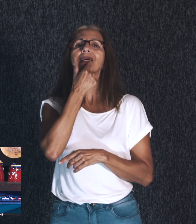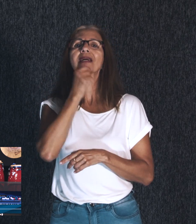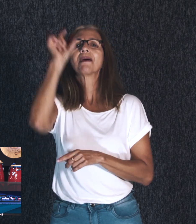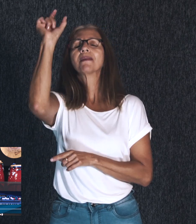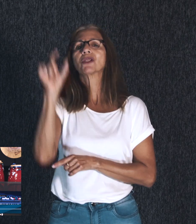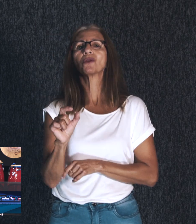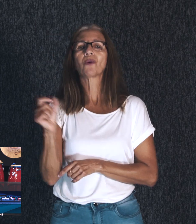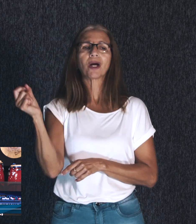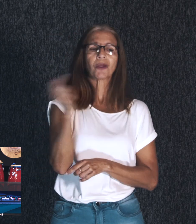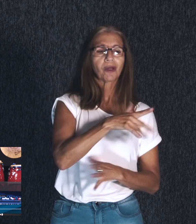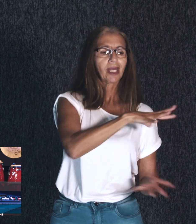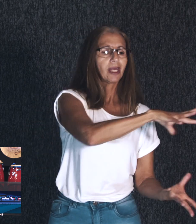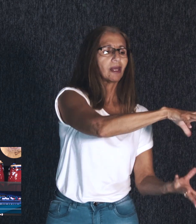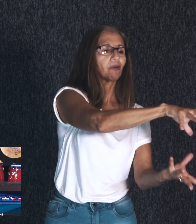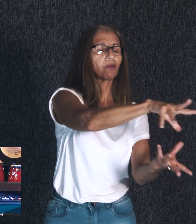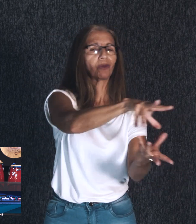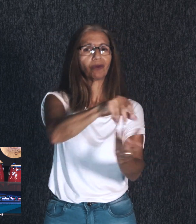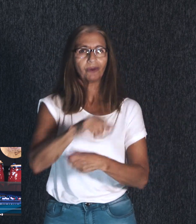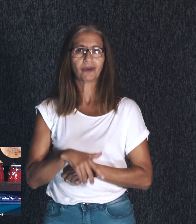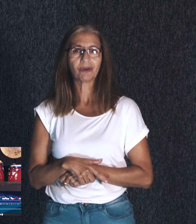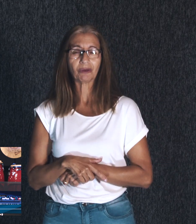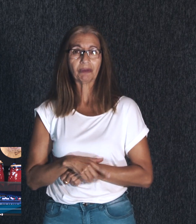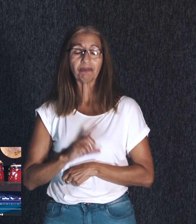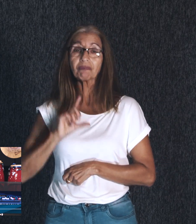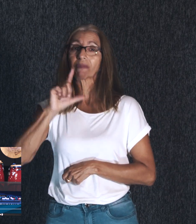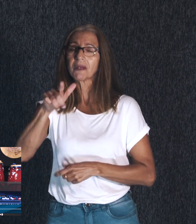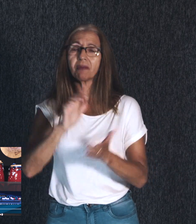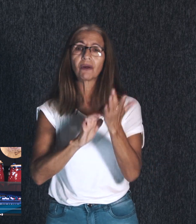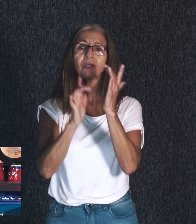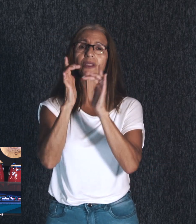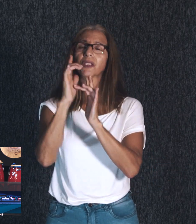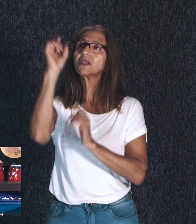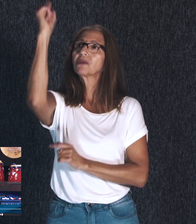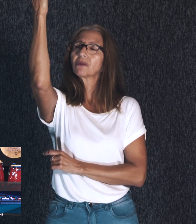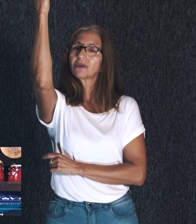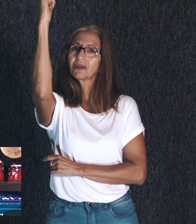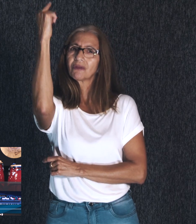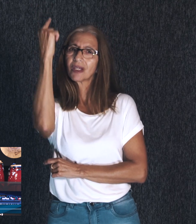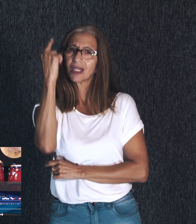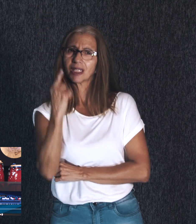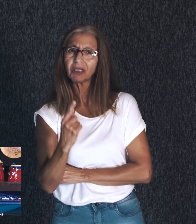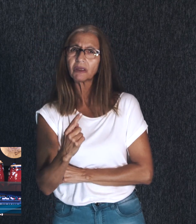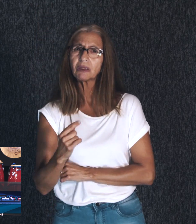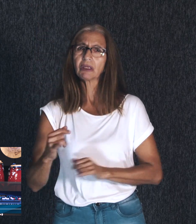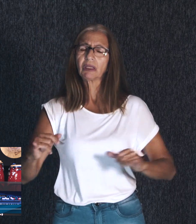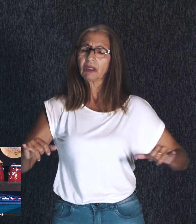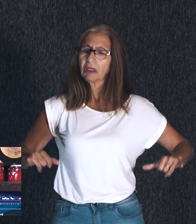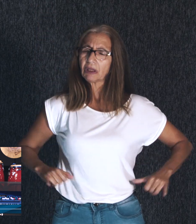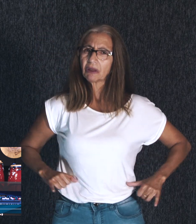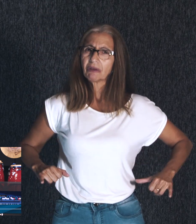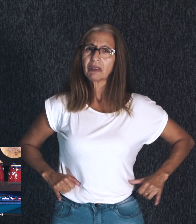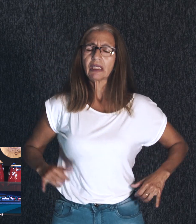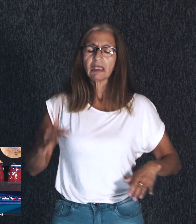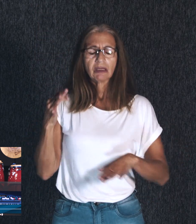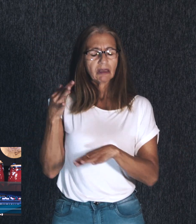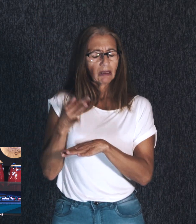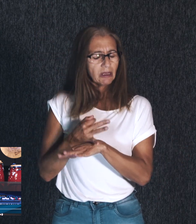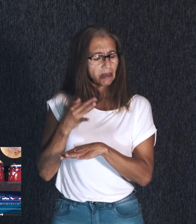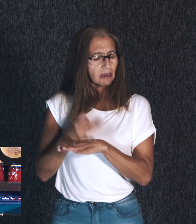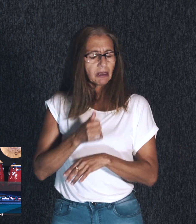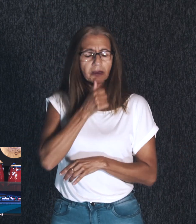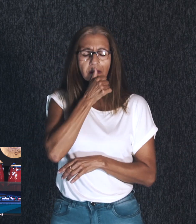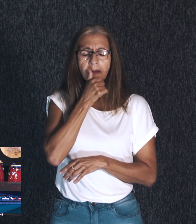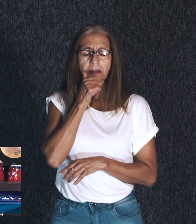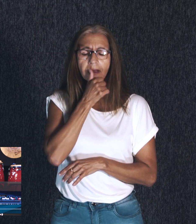nosso lugar, em nosso favor, para sofrer o que sofreu, padecer e morrer em meu lugar, em